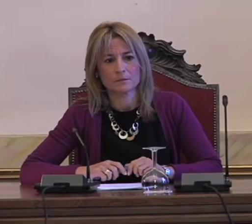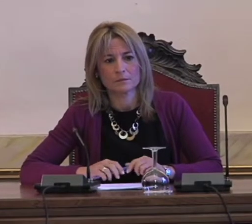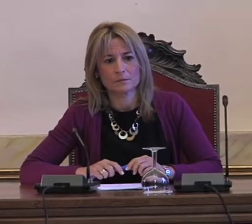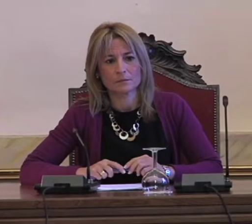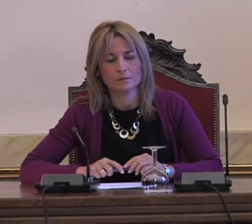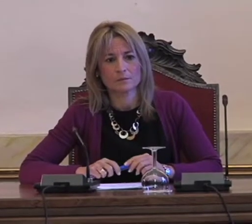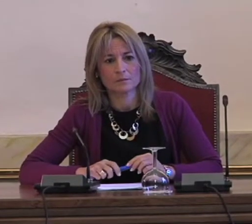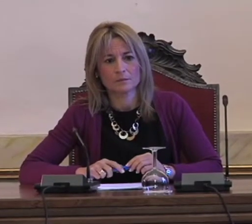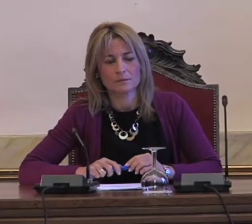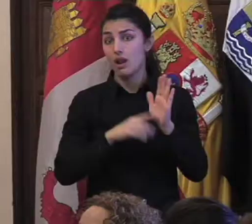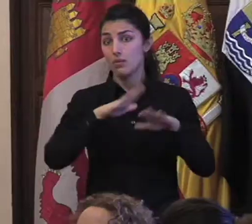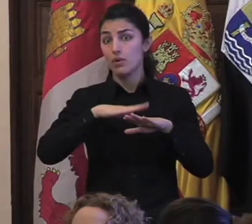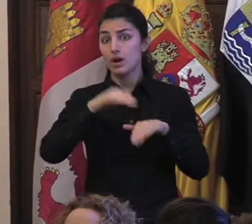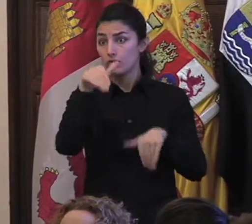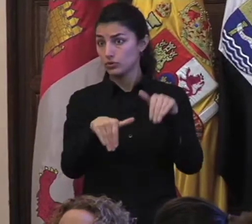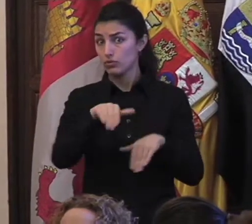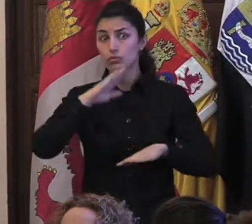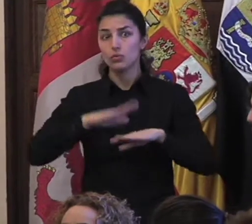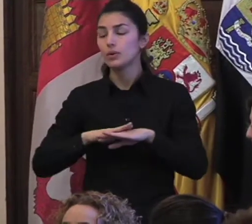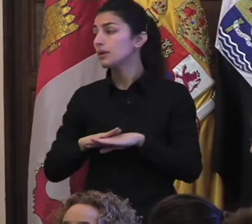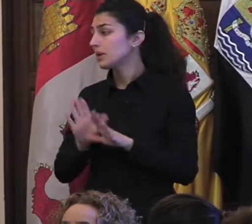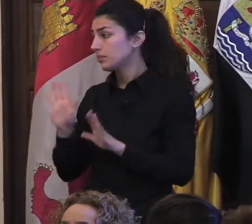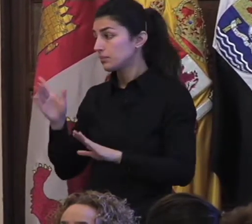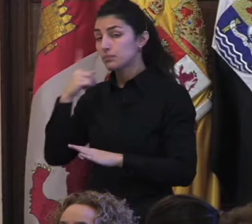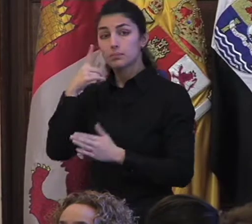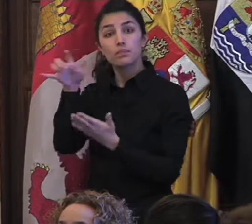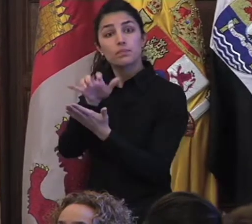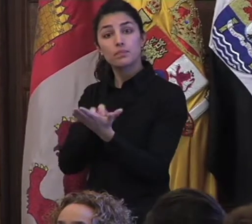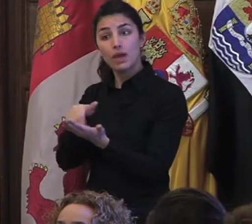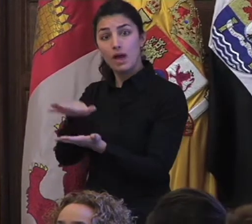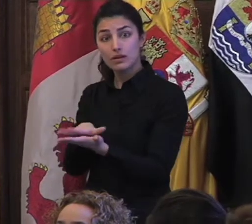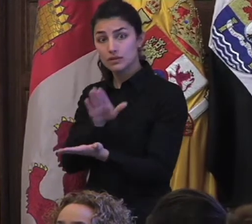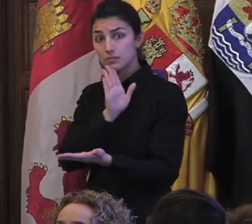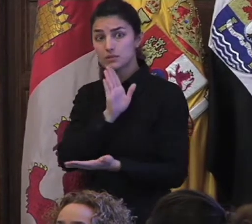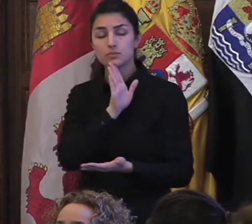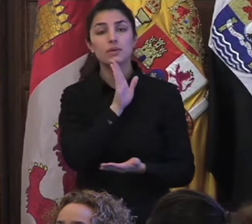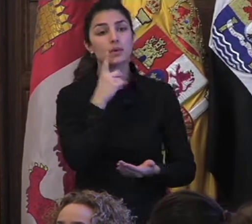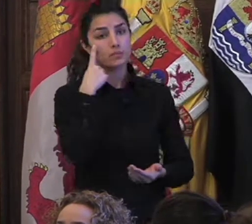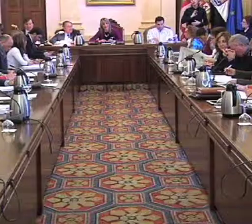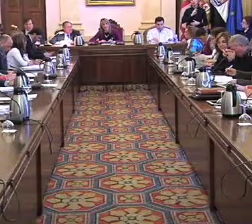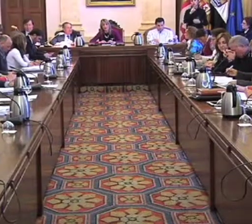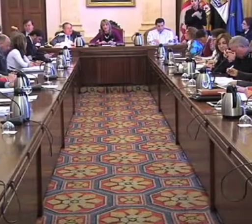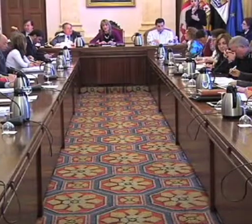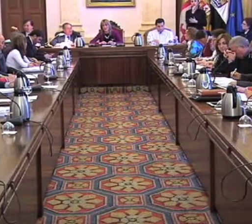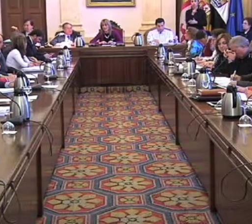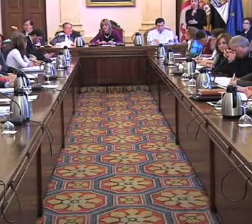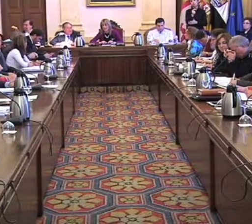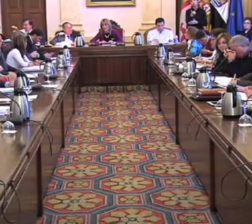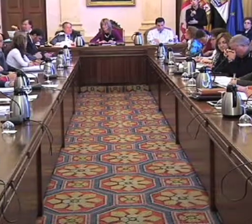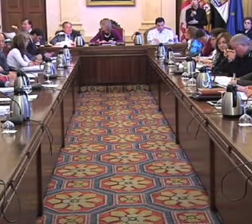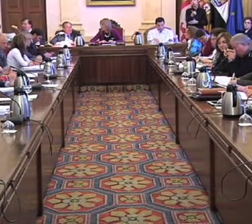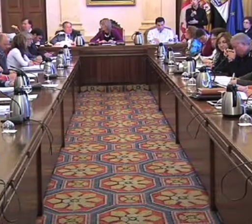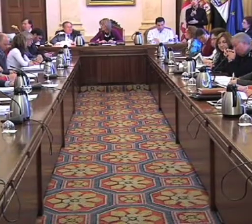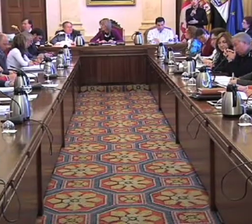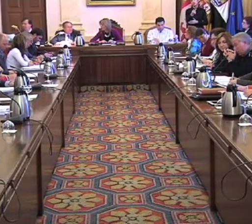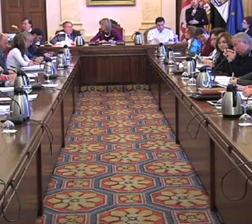deuda por deuda dado que el ayuntamiento financia el pago del débito con una operación de endeudamiento a largo plazo la otra propuesta que presenta izquierda